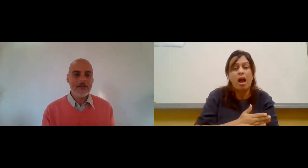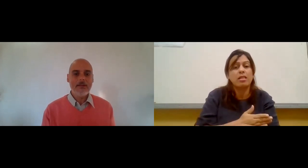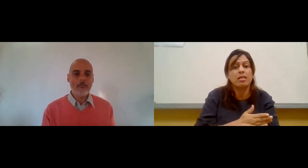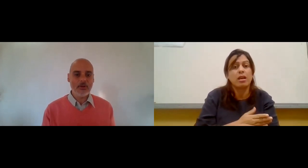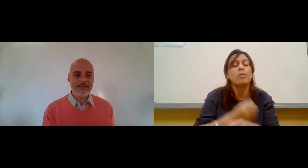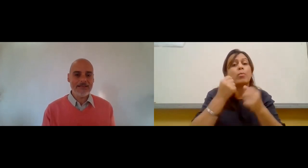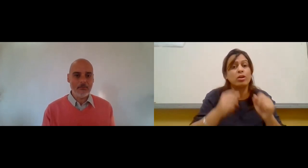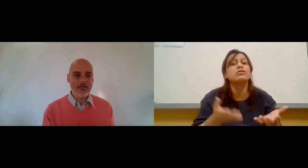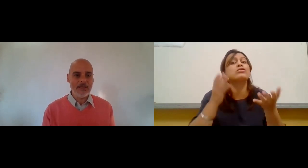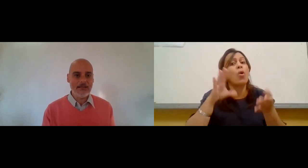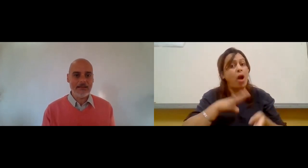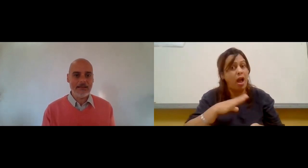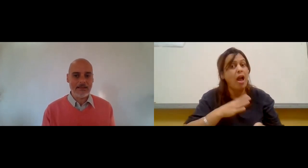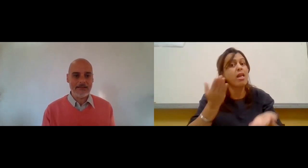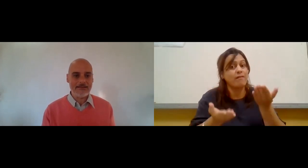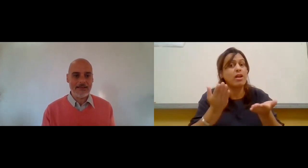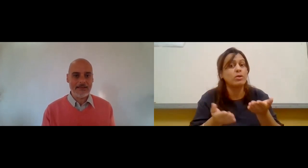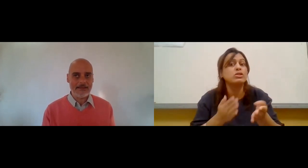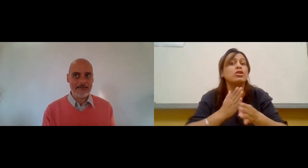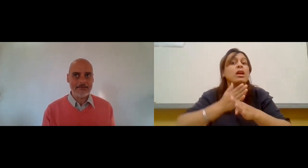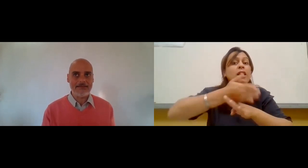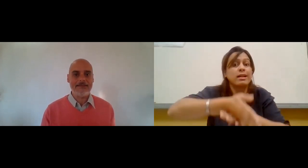ingreso, porque tenemos que